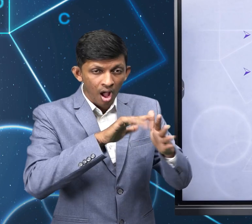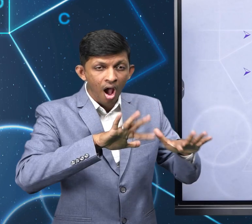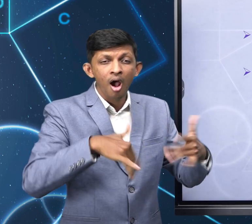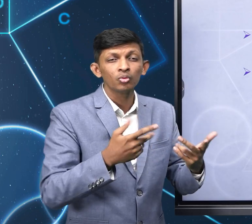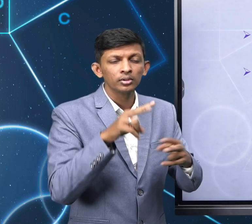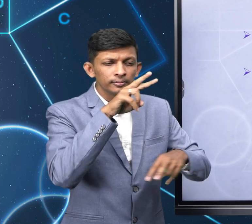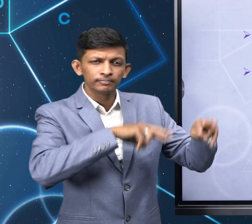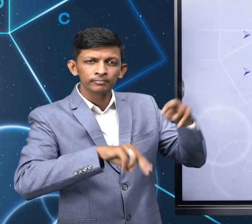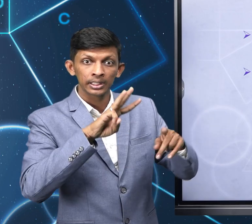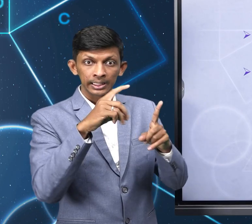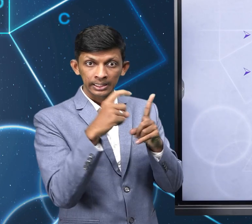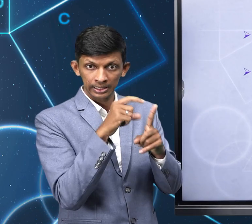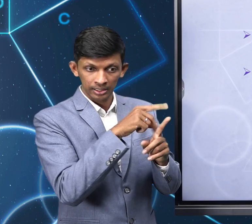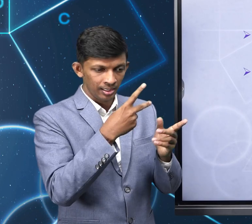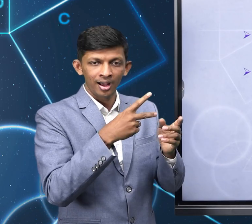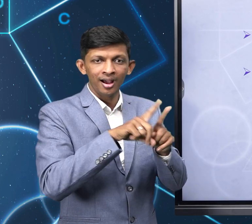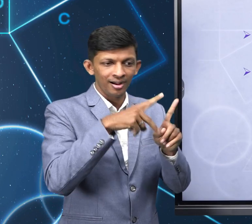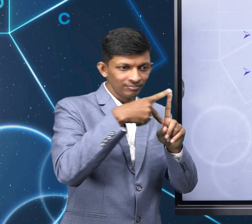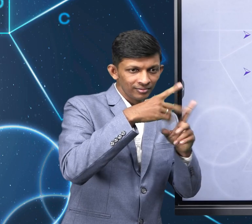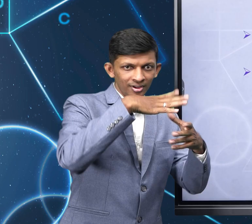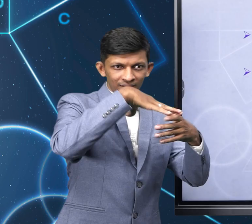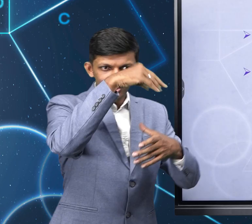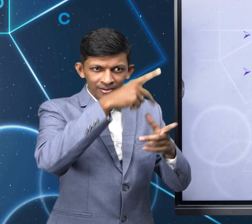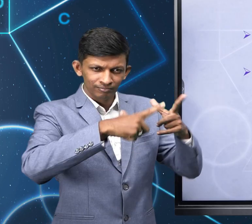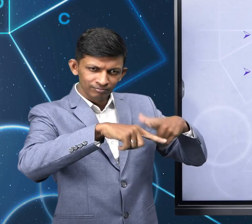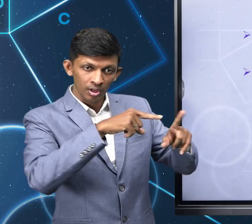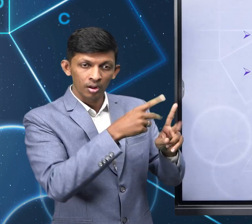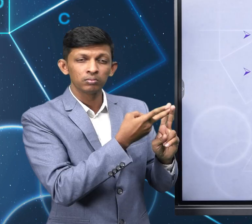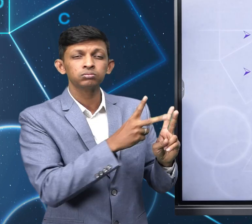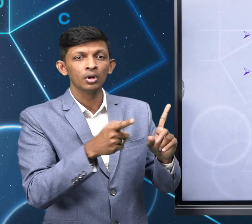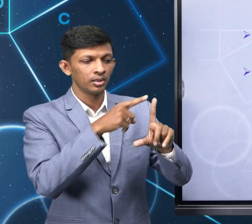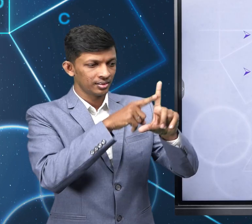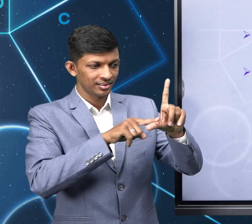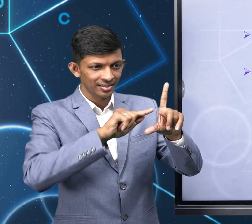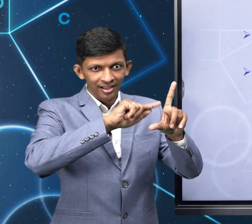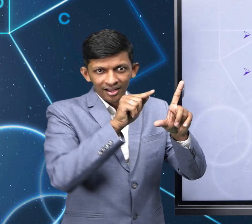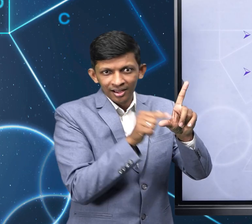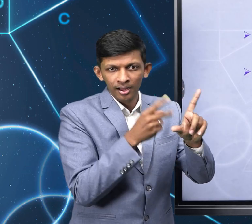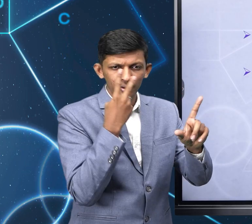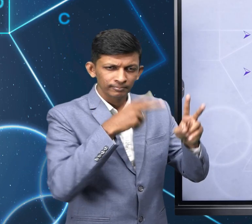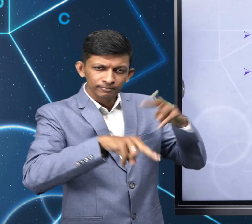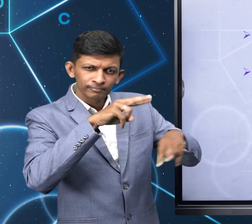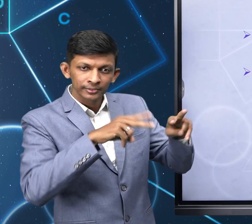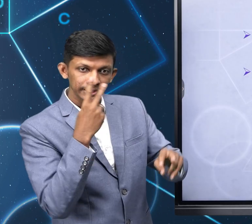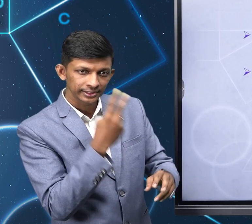वेगवेगळ्या कोनातून आणि दृष्टिकोनातून 3D आकाराची कल्पना कशी करायची ते जाणून